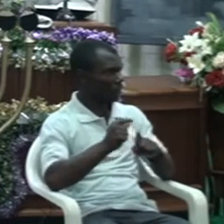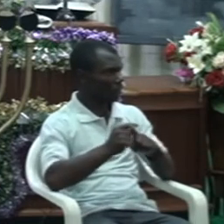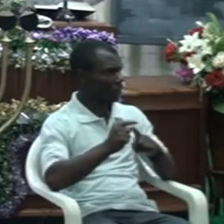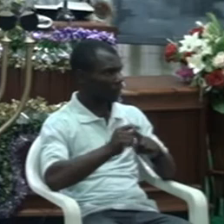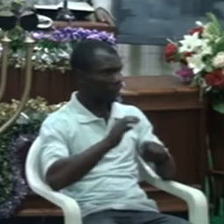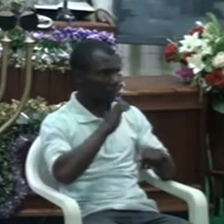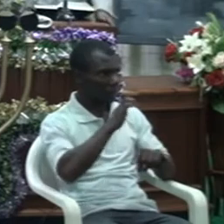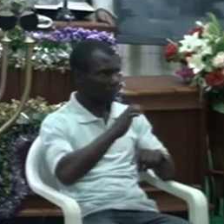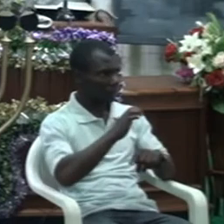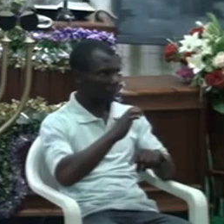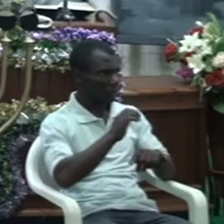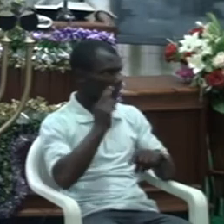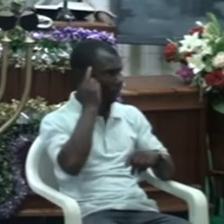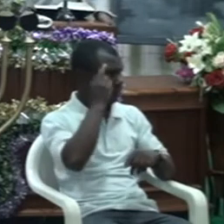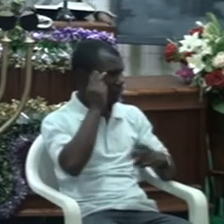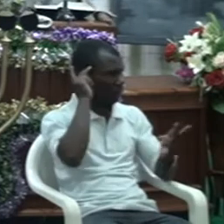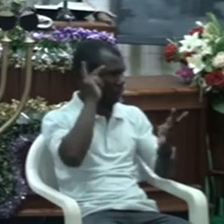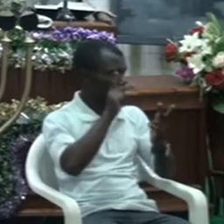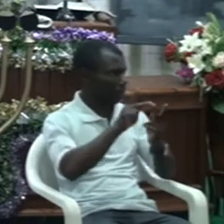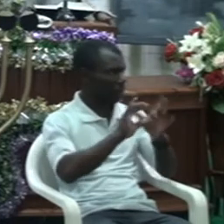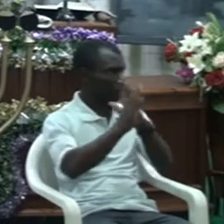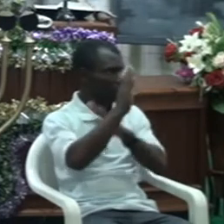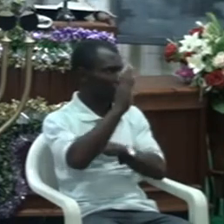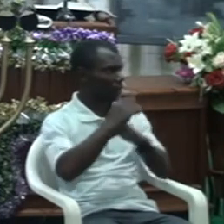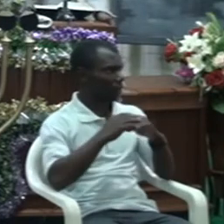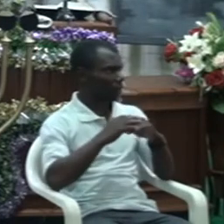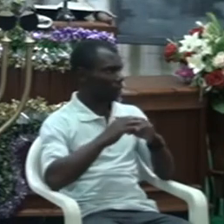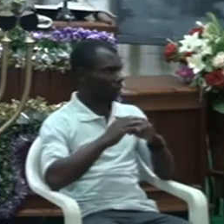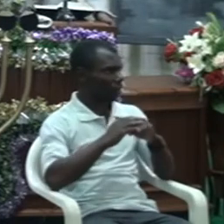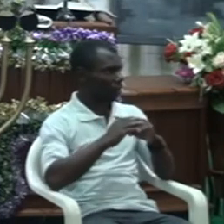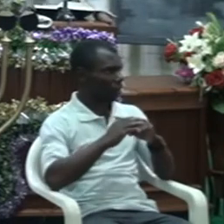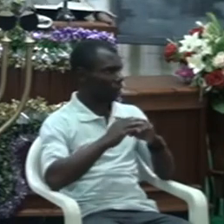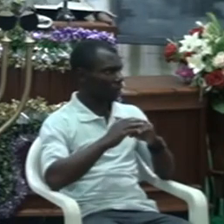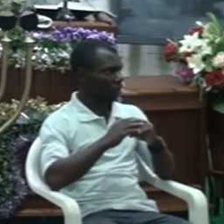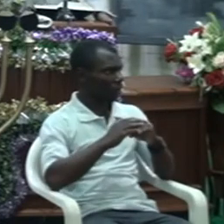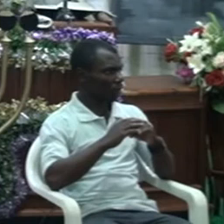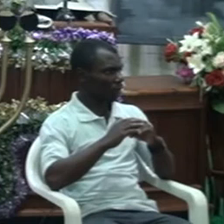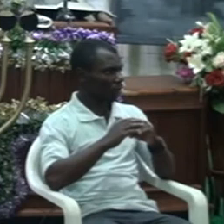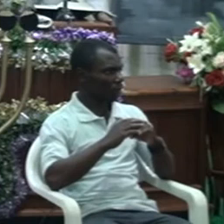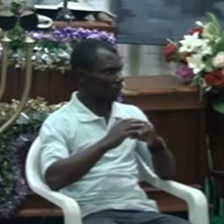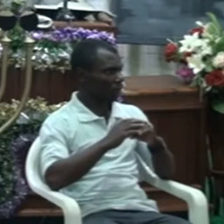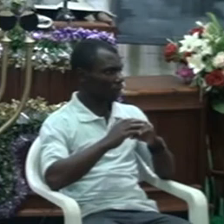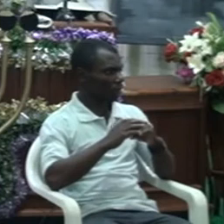La parole, c'est la pensée parfaite de Dieu. Cette